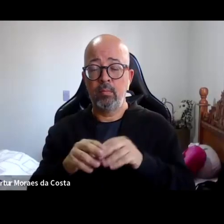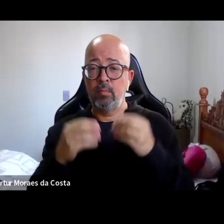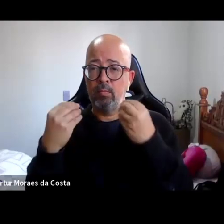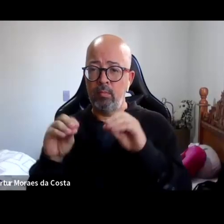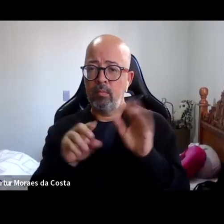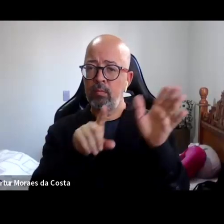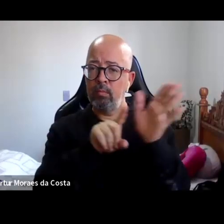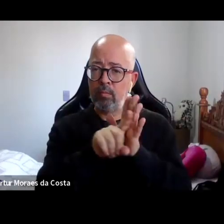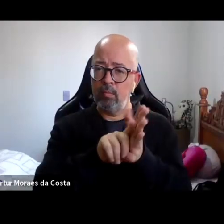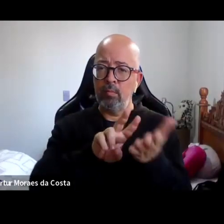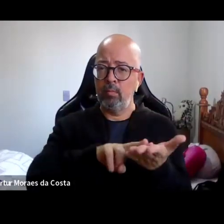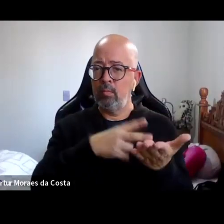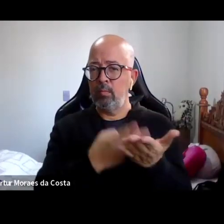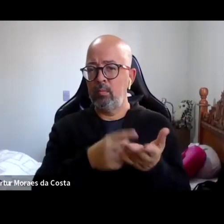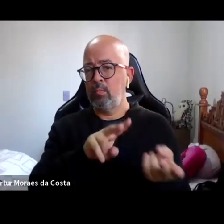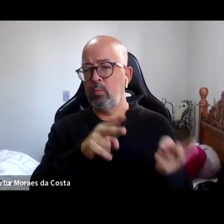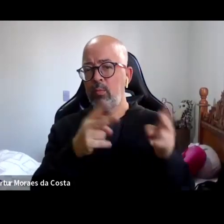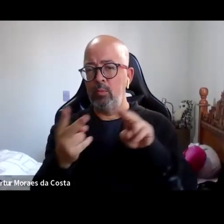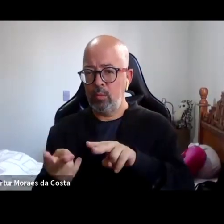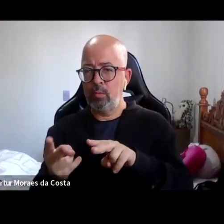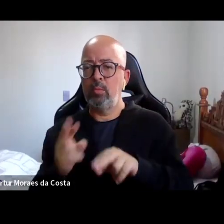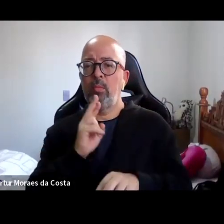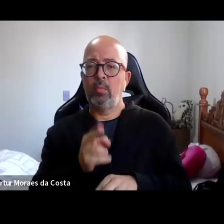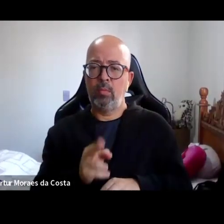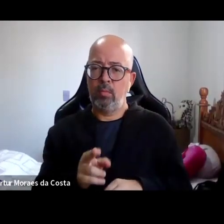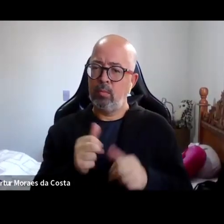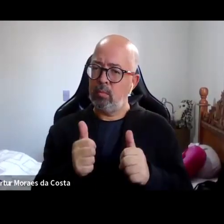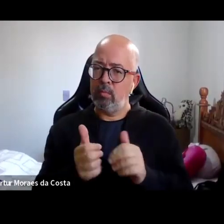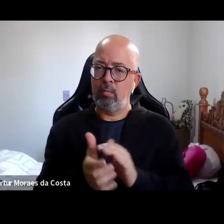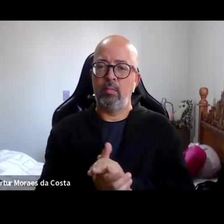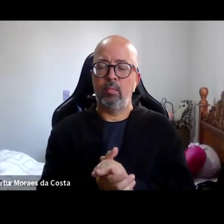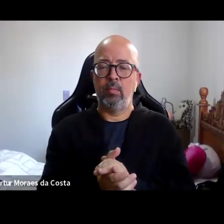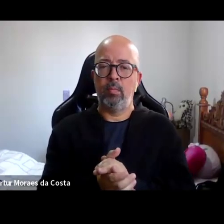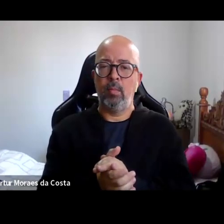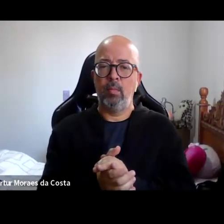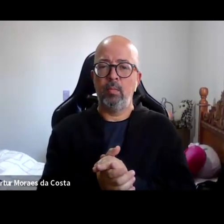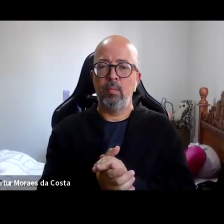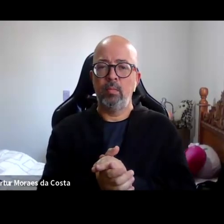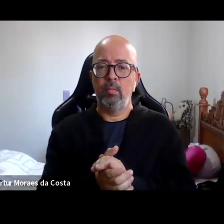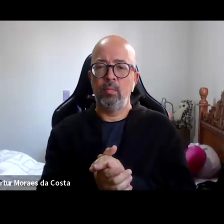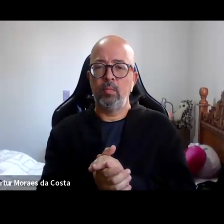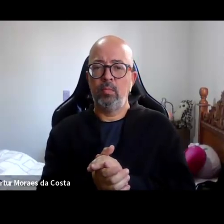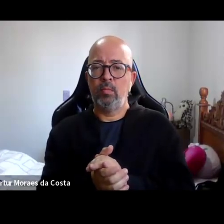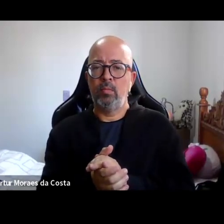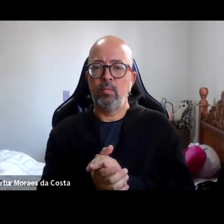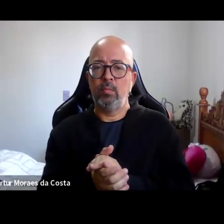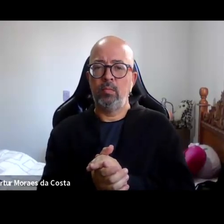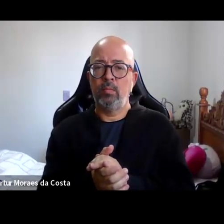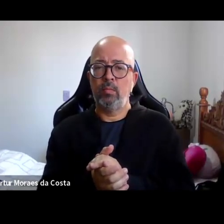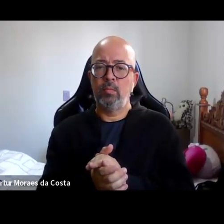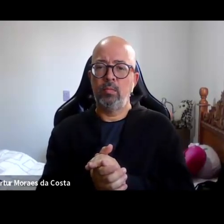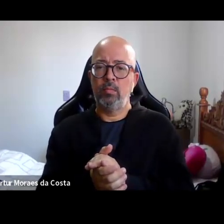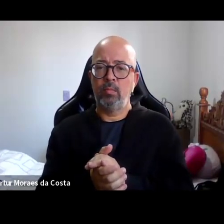pasa lo mismo que a mí Pero cuando a mí me invitan a hablar de algo que me gusta mucho podría pasar horas enteras sin